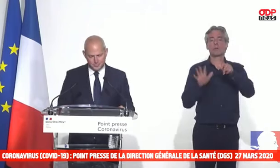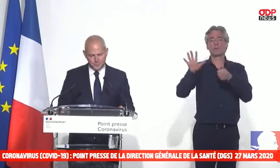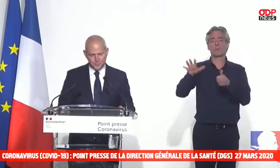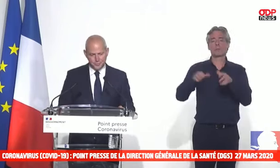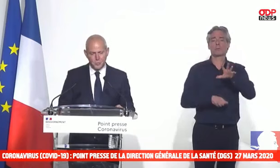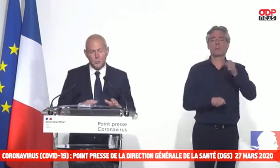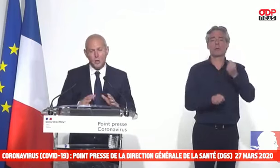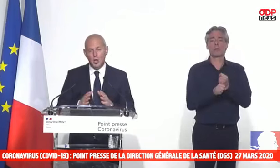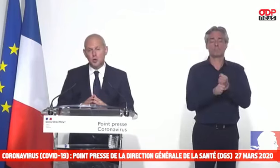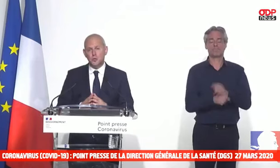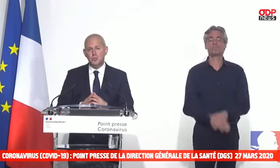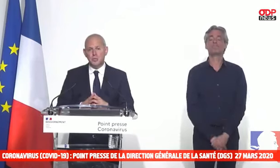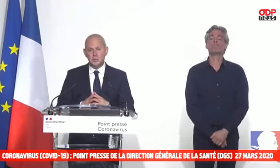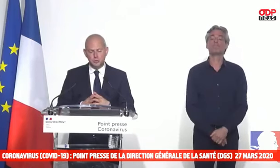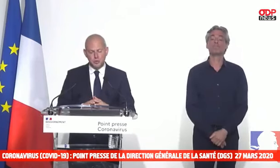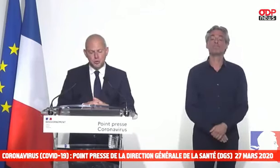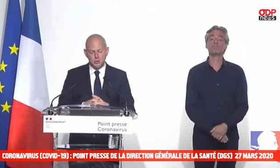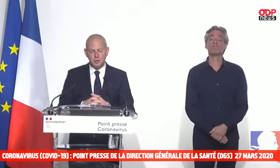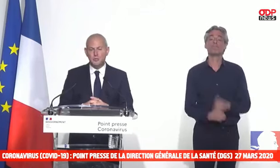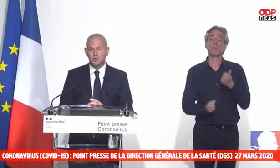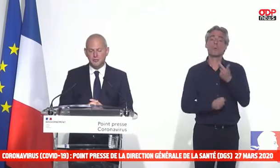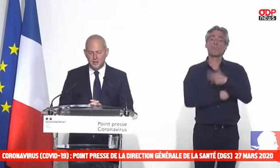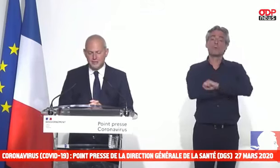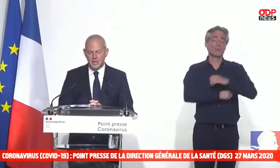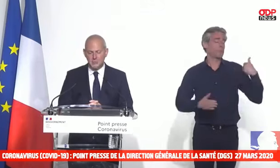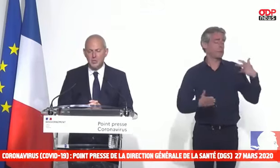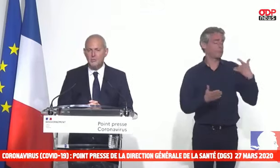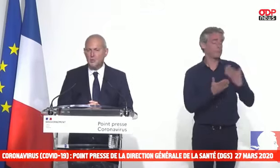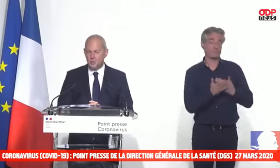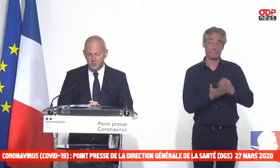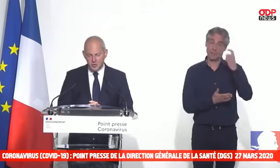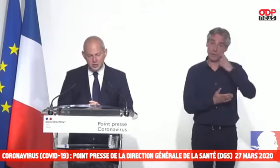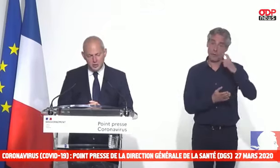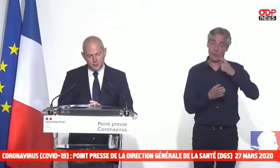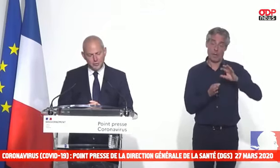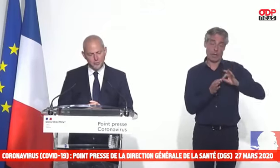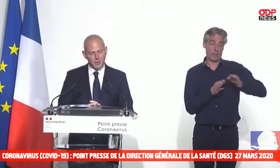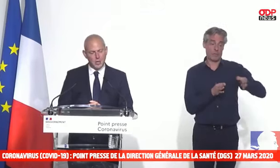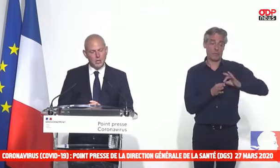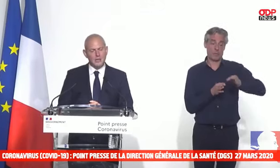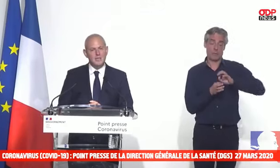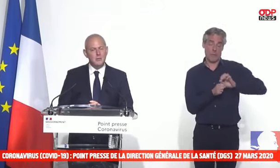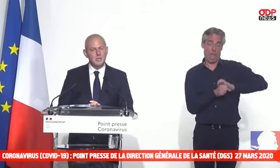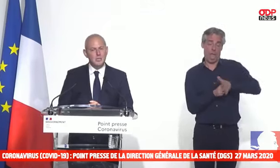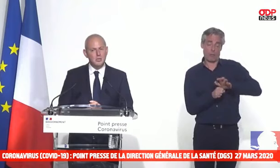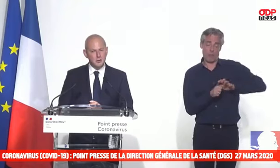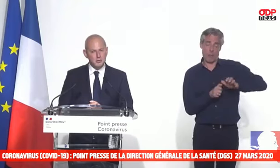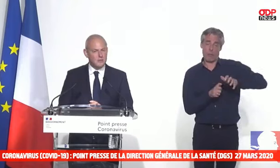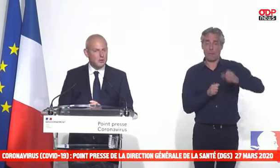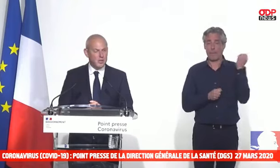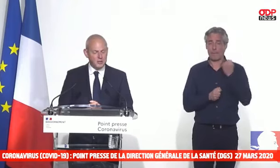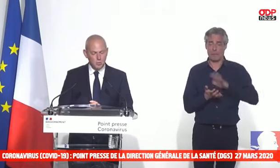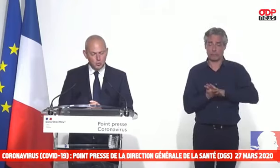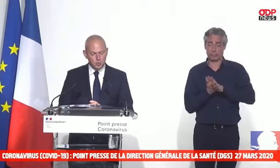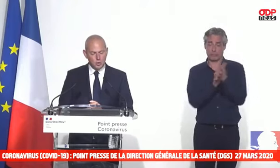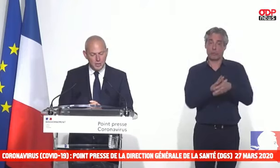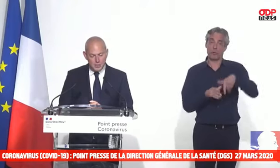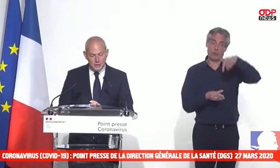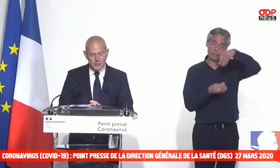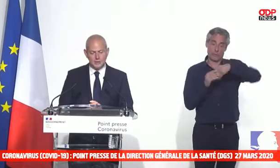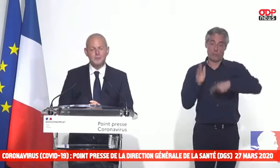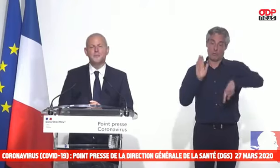ans. Depuis plusieurs semaines, nous faisons face à l'épidémie de Covid-19. Cette épidémie, vous le savez, entraîne des